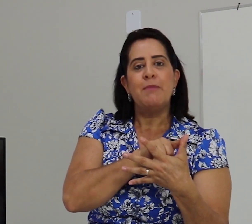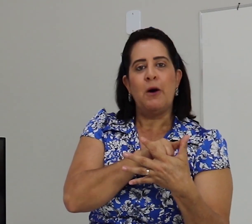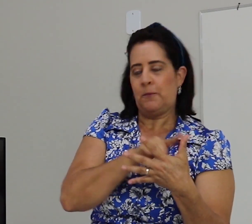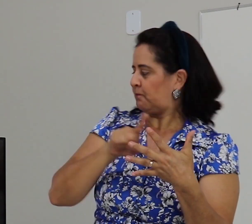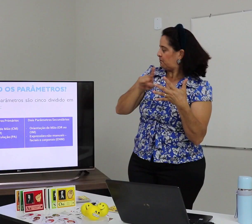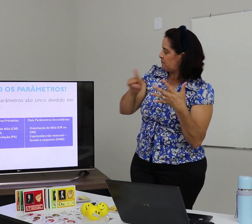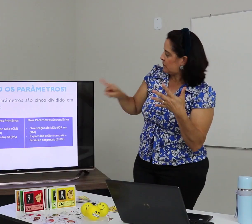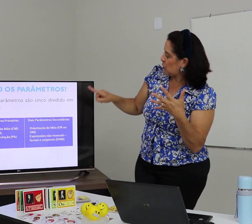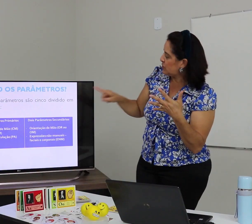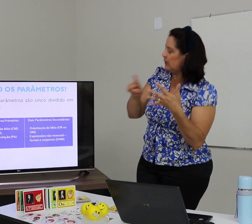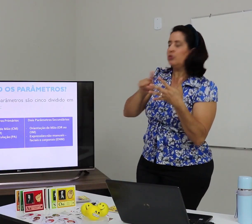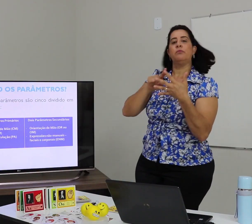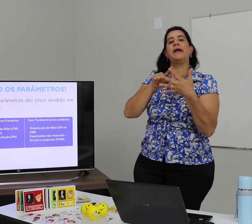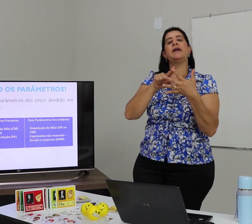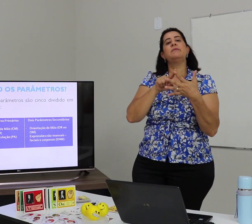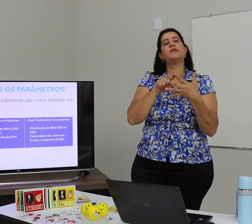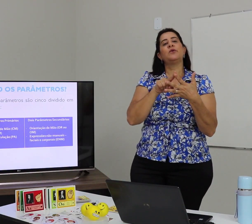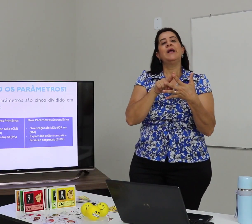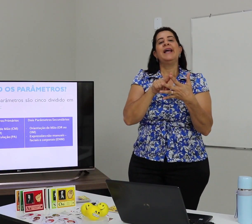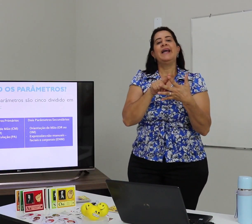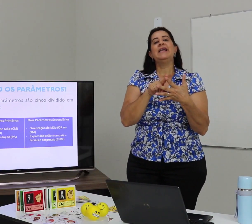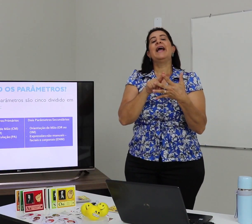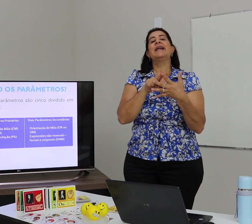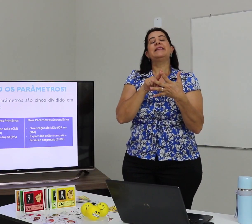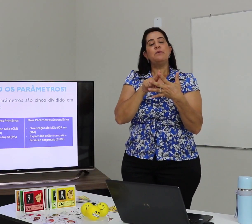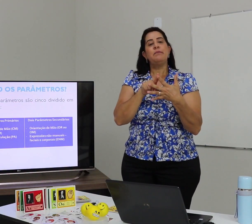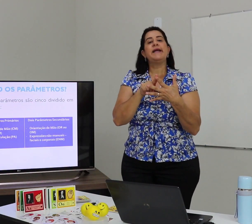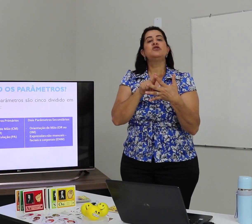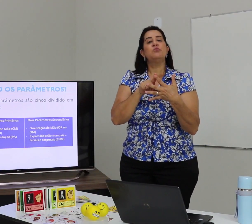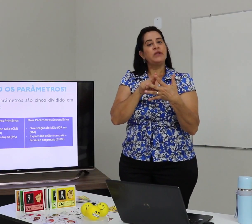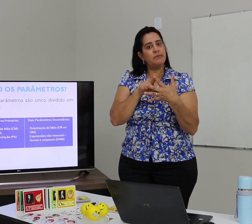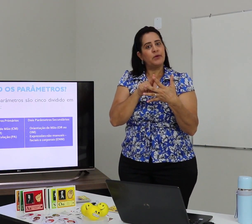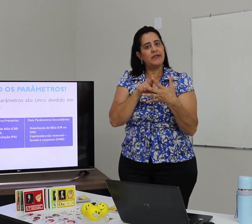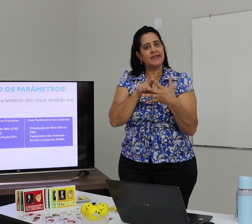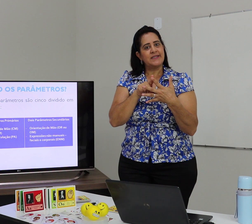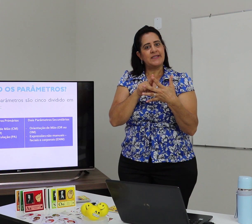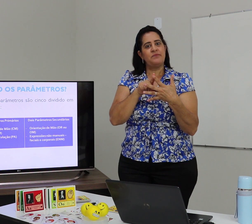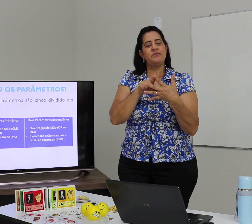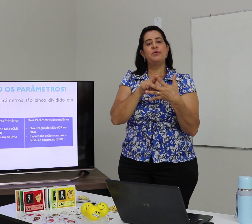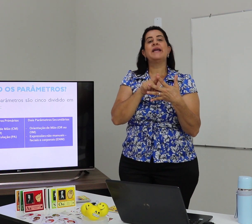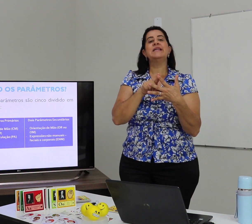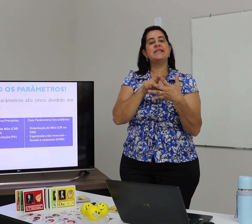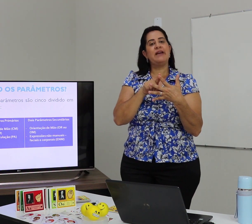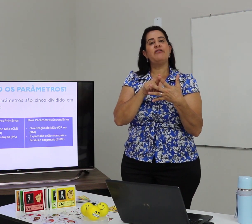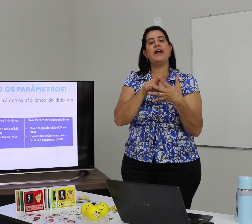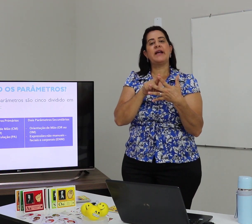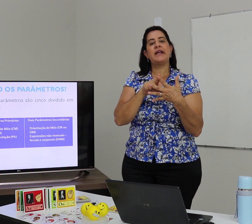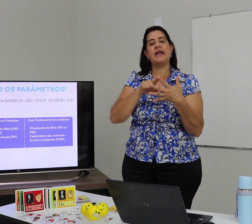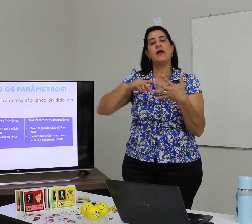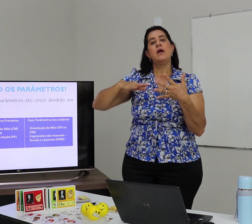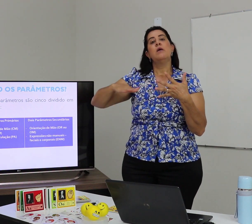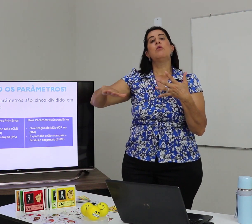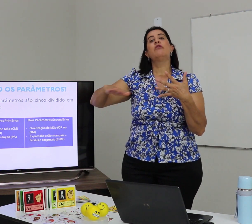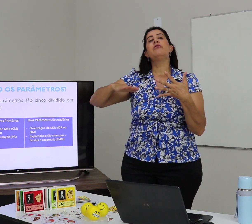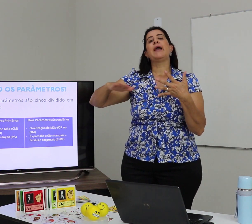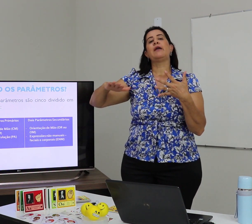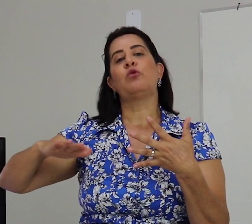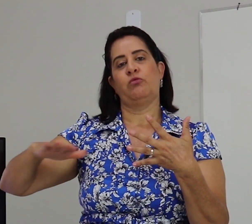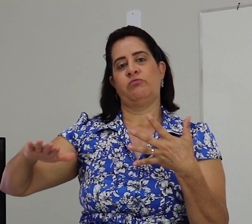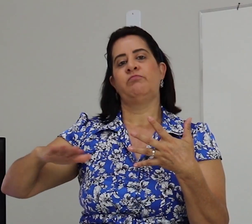mão. O segundo parâmetro, ele é também de muita importância, porque ele se refere a quê? Movimento.